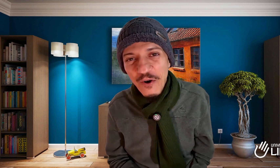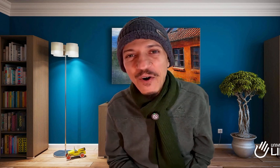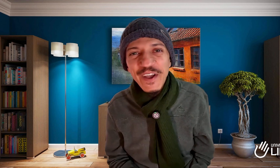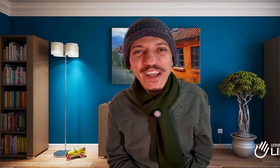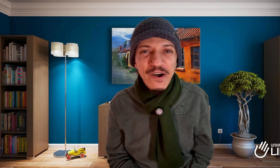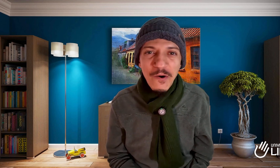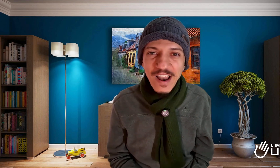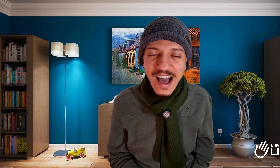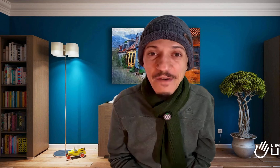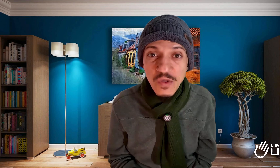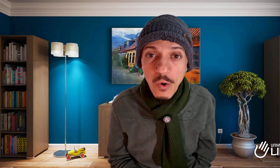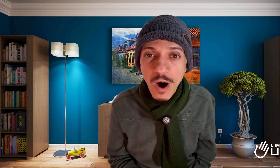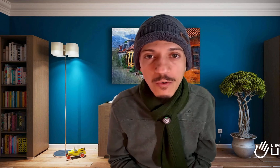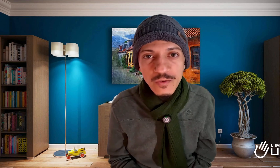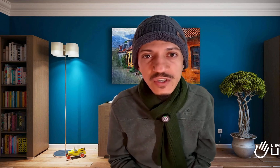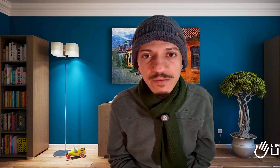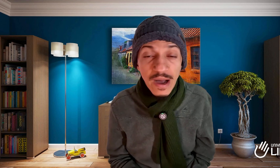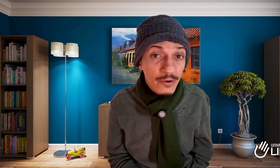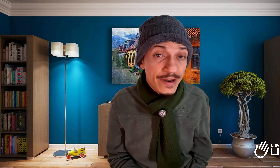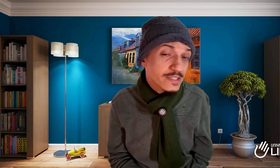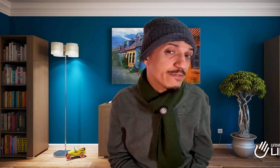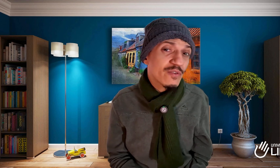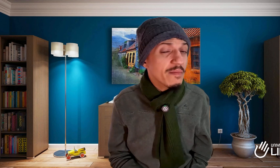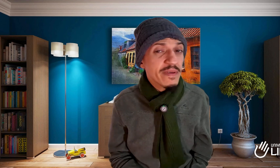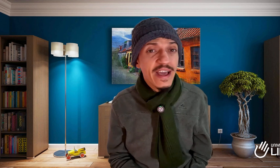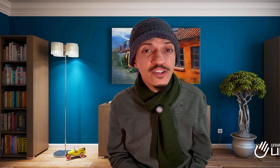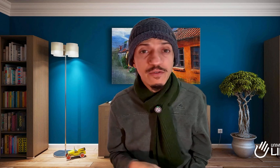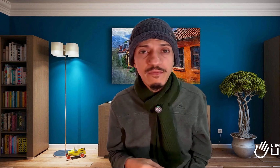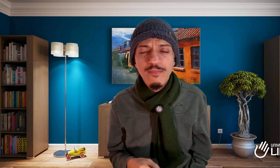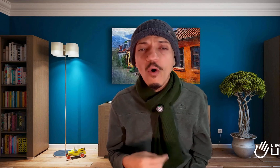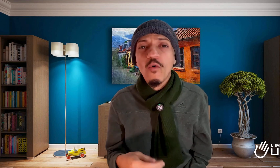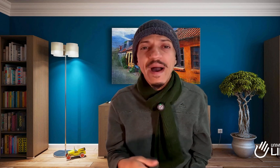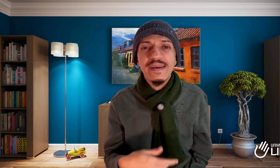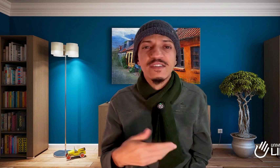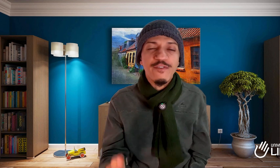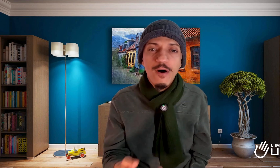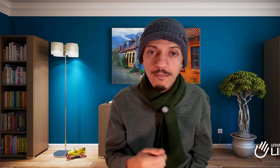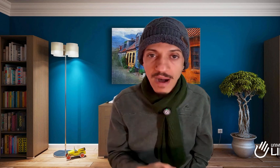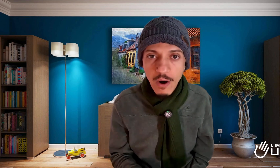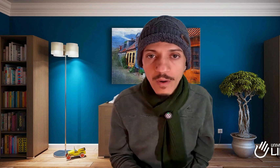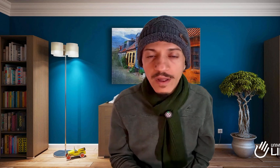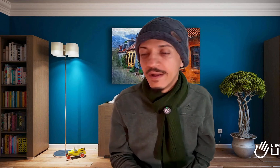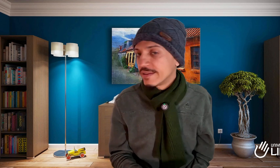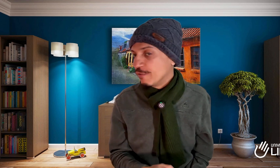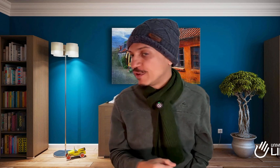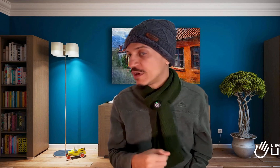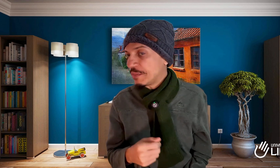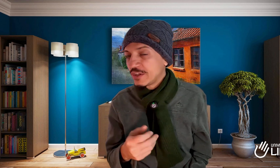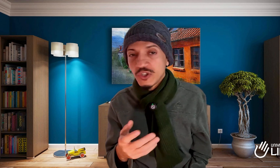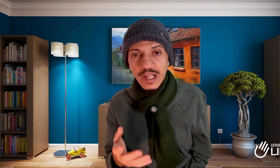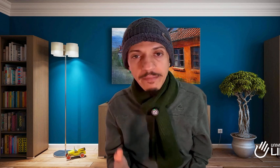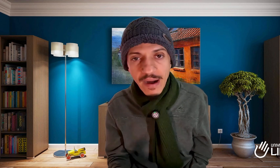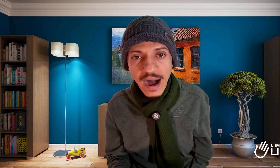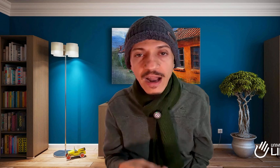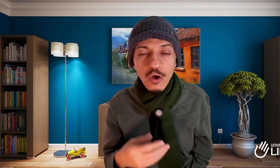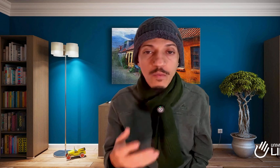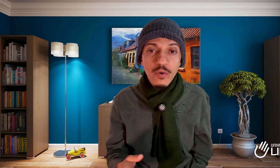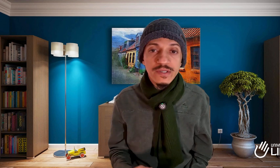oi, olá ou algo do tipo. Agora, se for num ambiente um pouco mais formal, talvez seu ambiente de trabalho, alguma coisa assim,